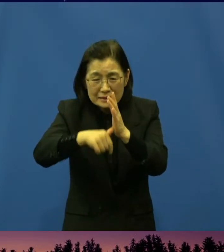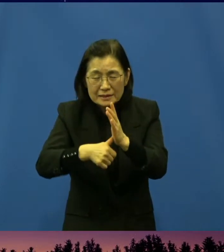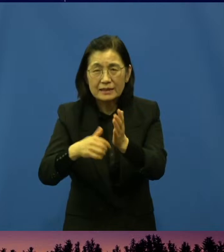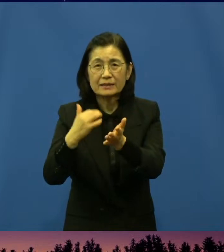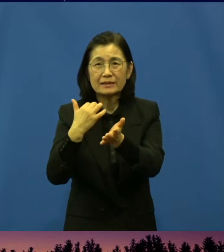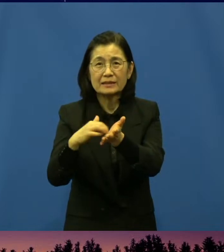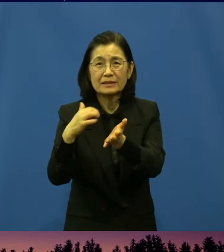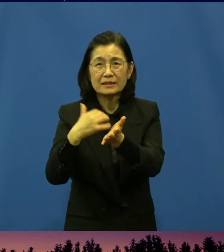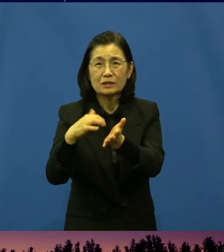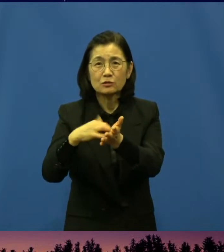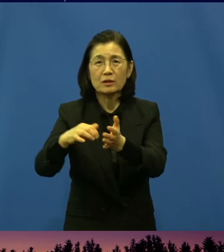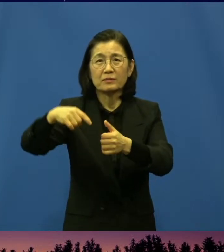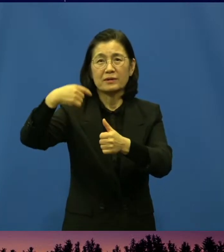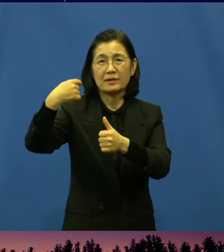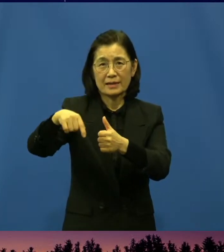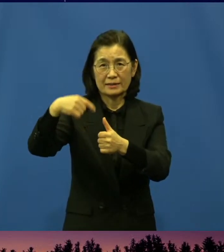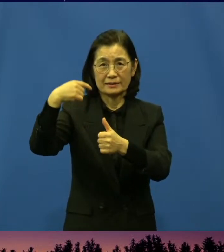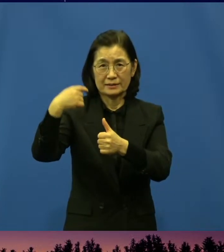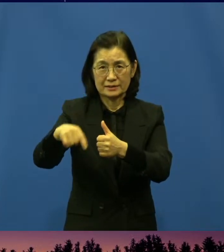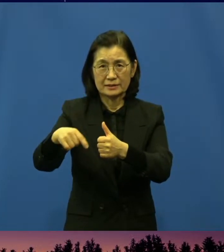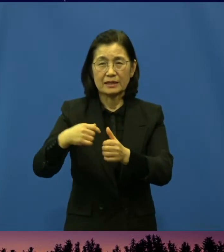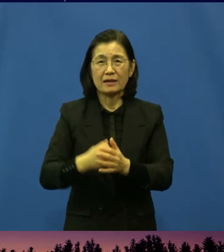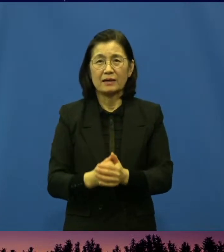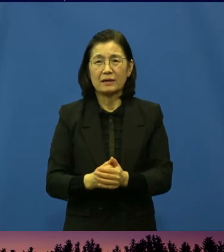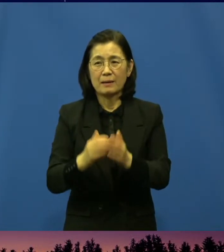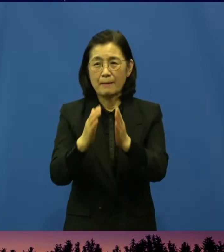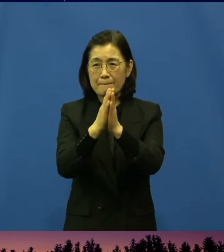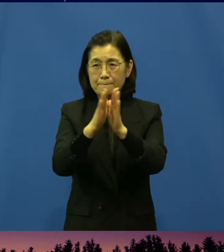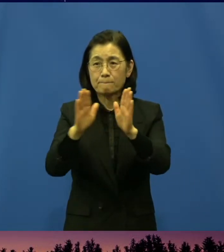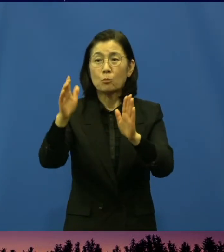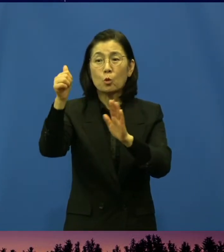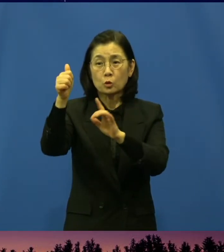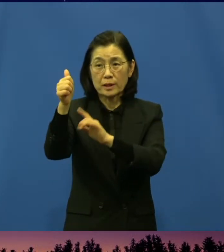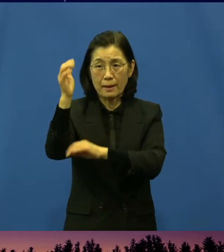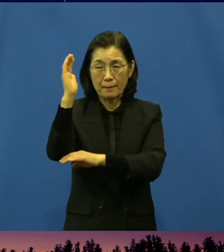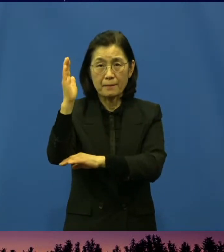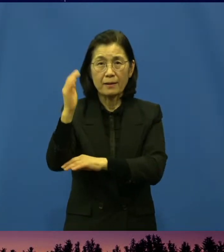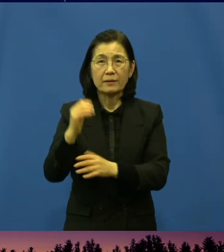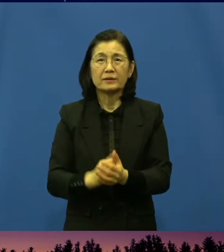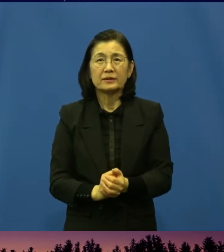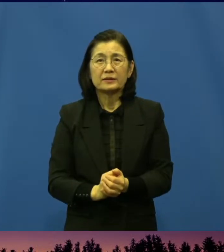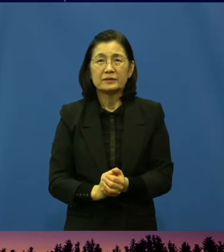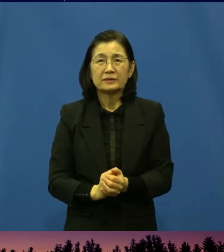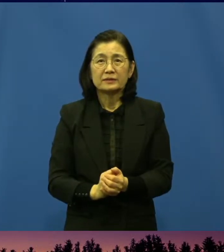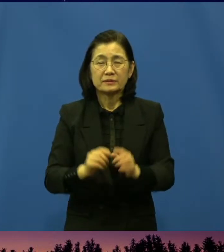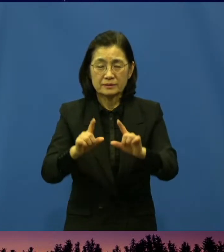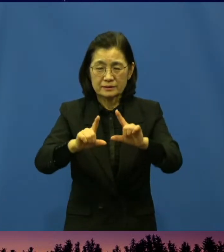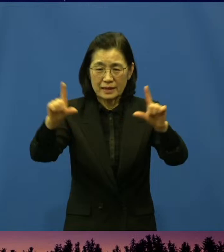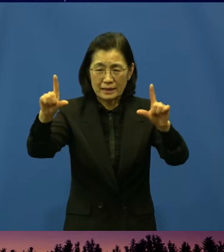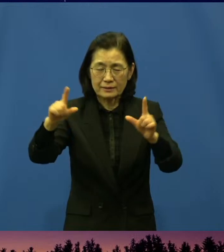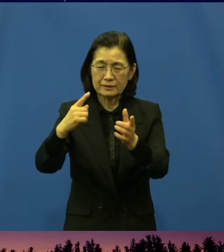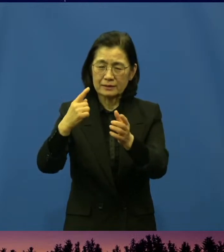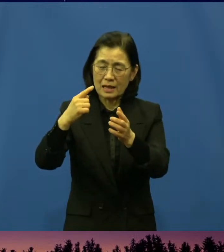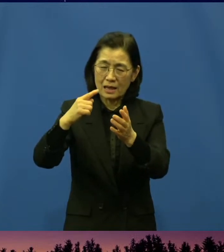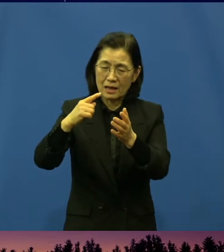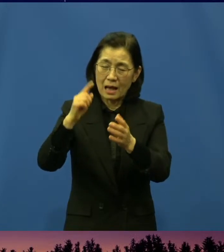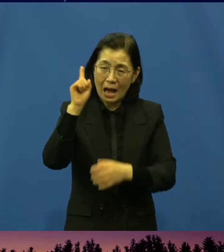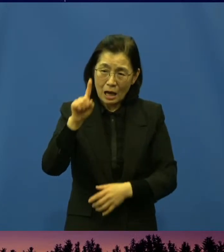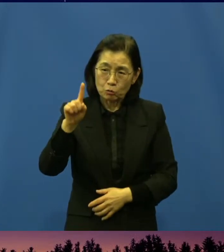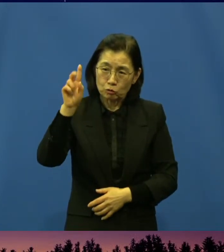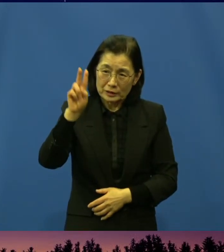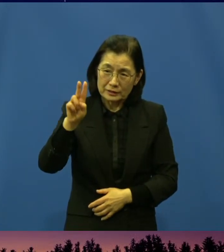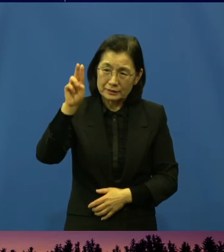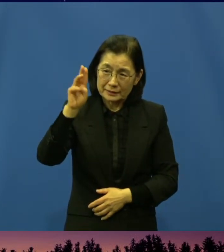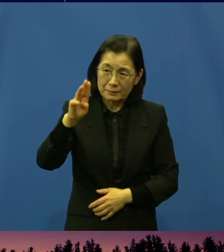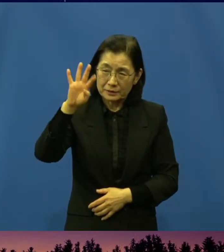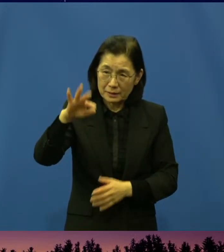모세가 굉장히 중요한 말을 하는 거죠. 이 계수하는 걸 가르쳐 달라는 거예요. 우리 날을 계수. 그걸 배워야